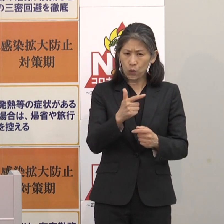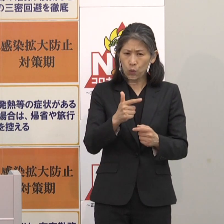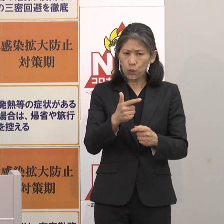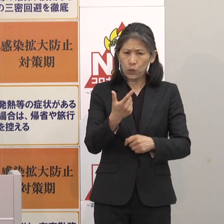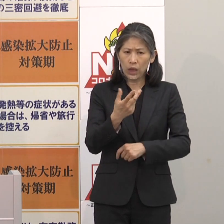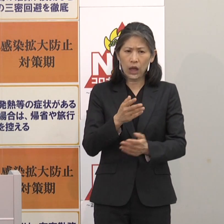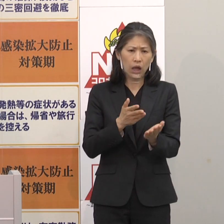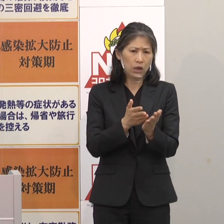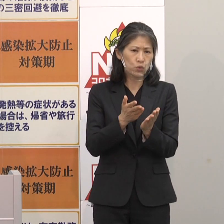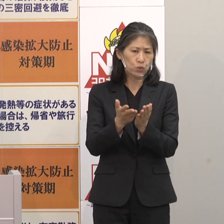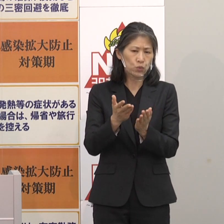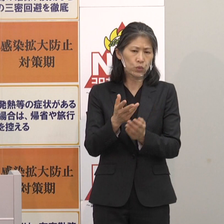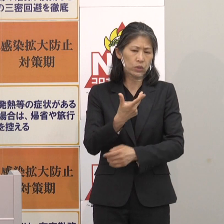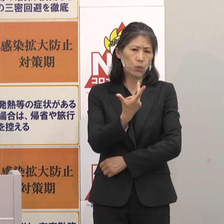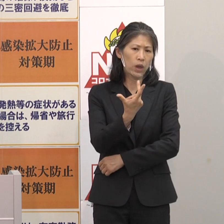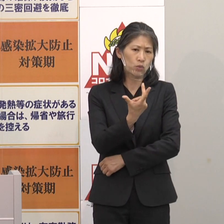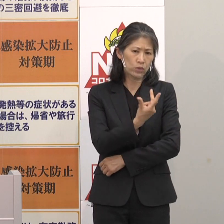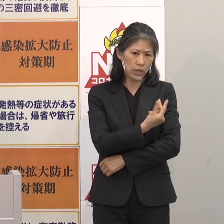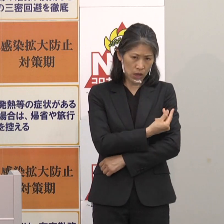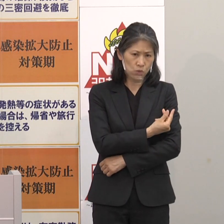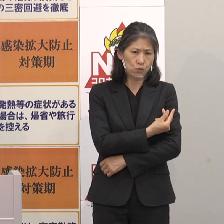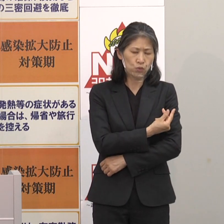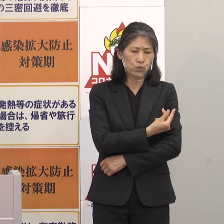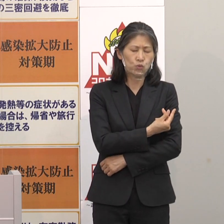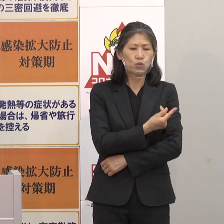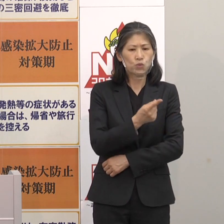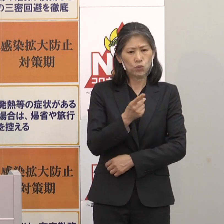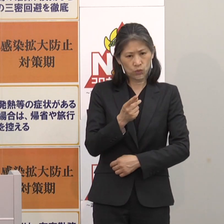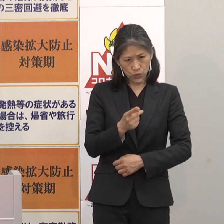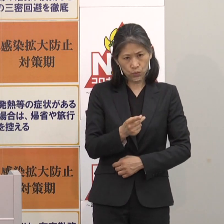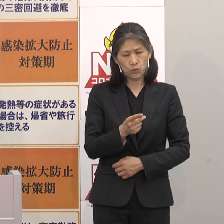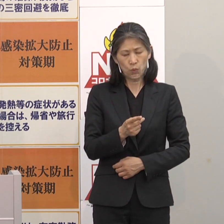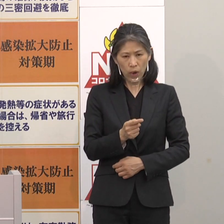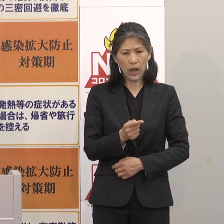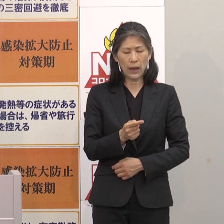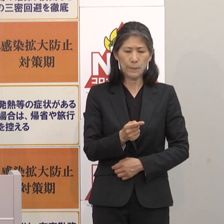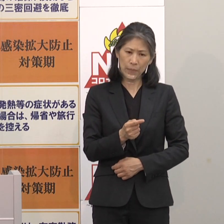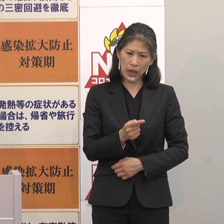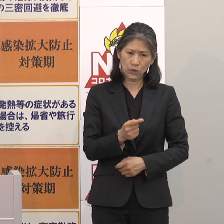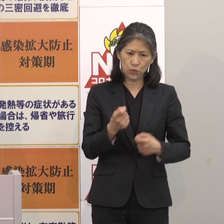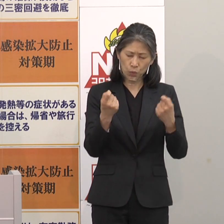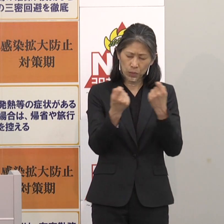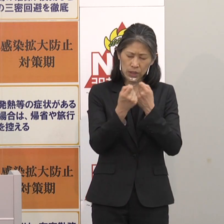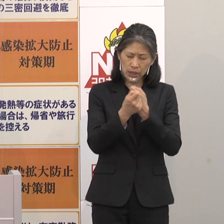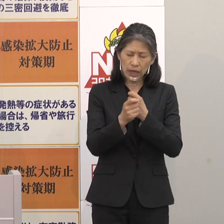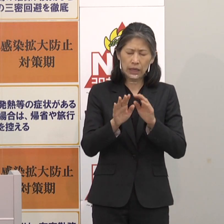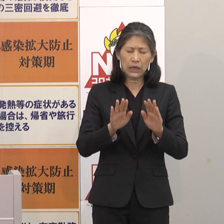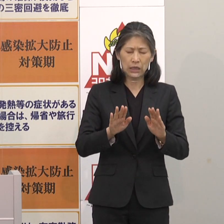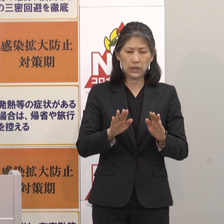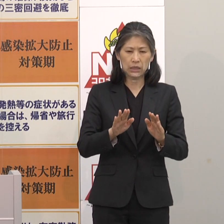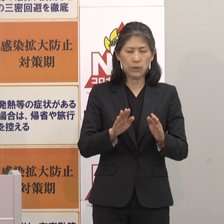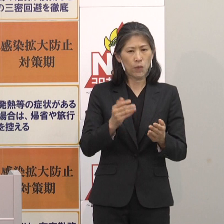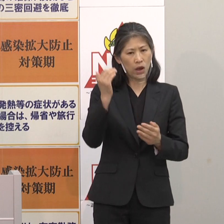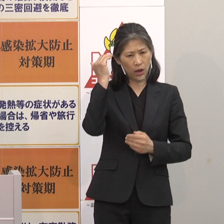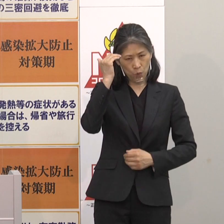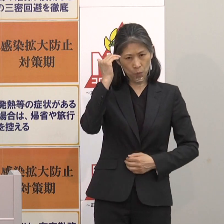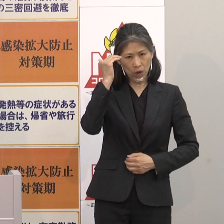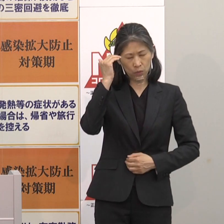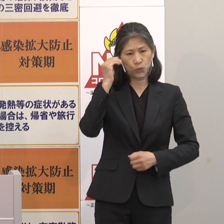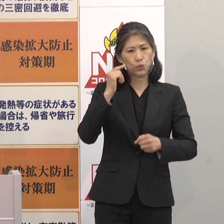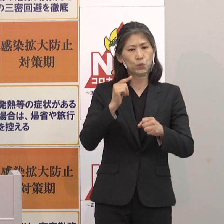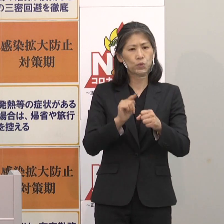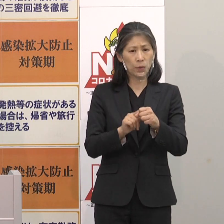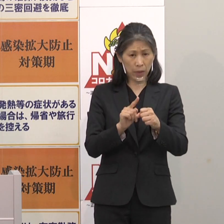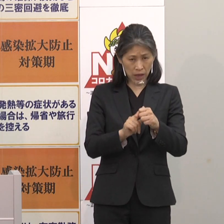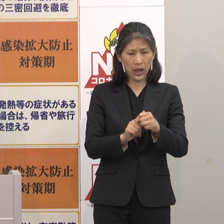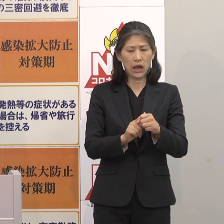っと取り違え等の問題があるといけませんので、そこはやはり集団接種ではです